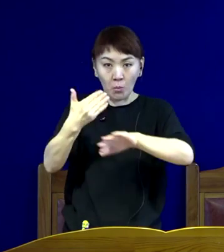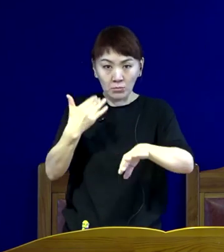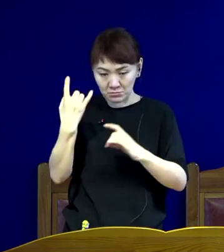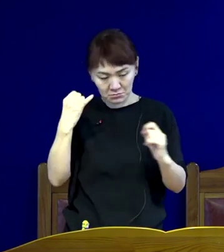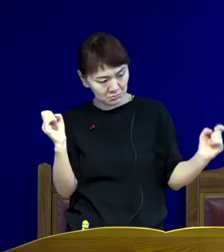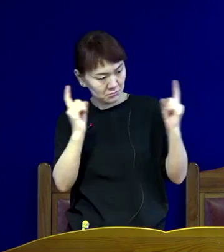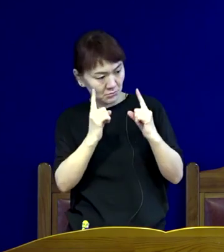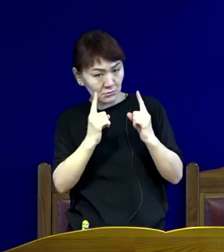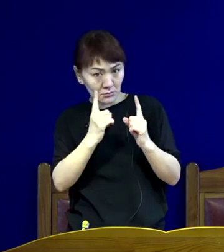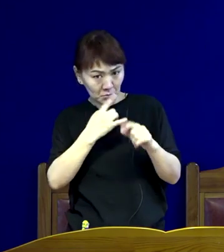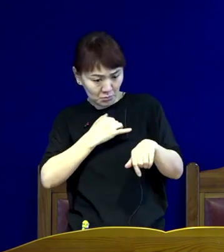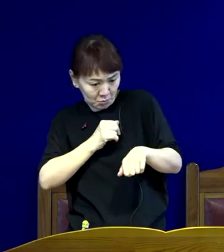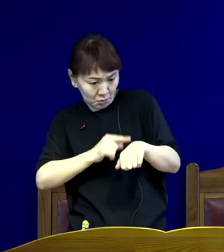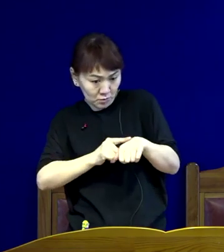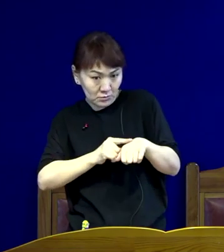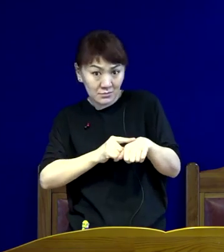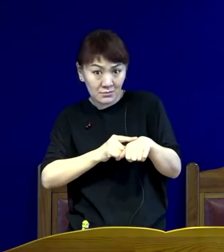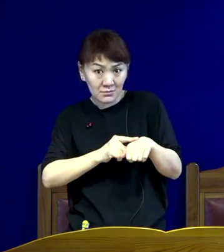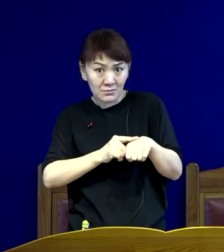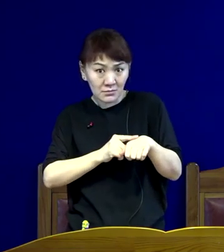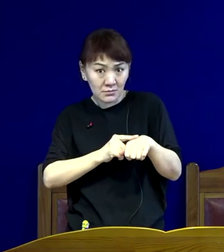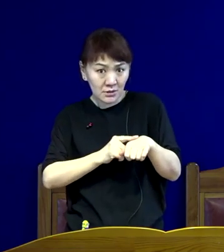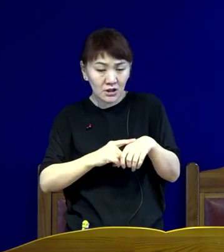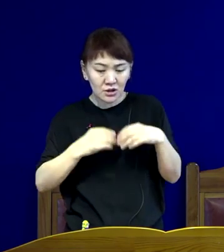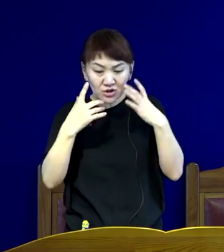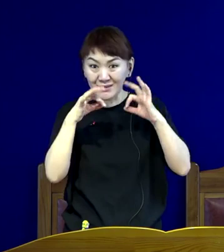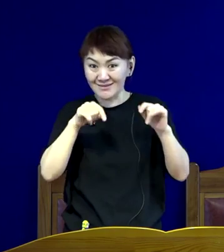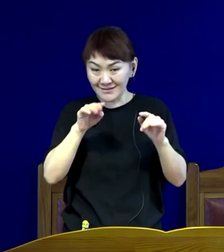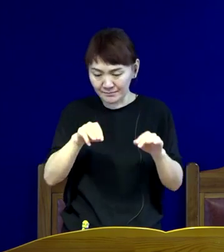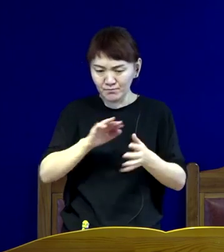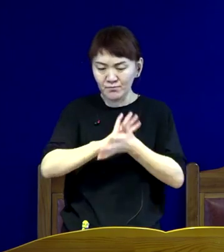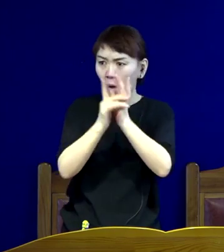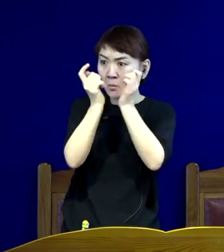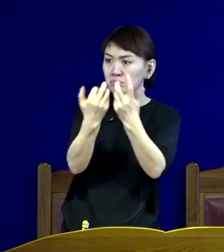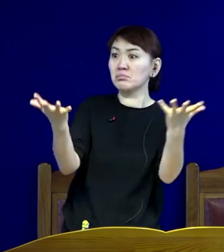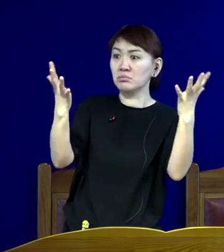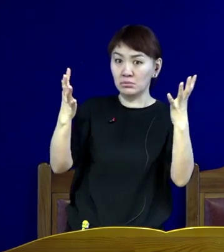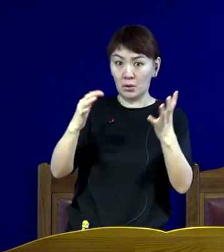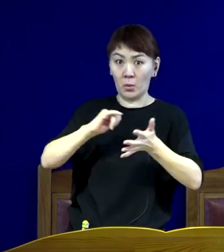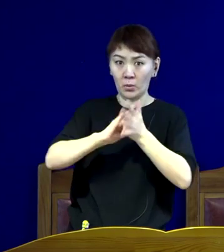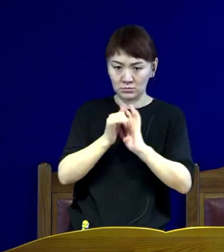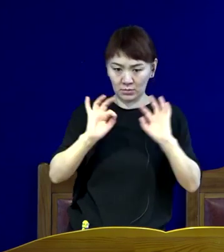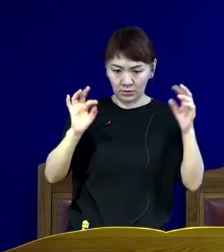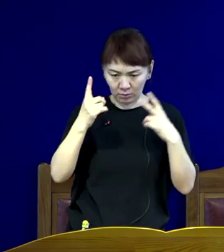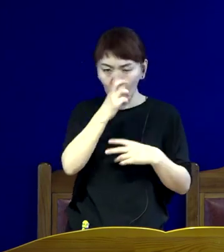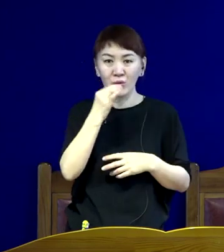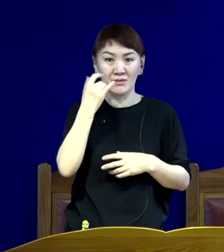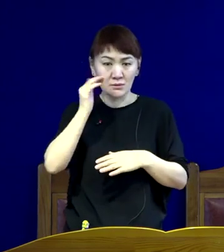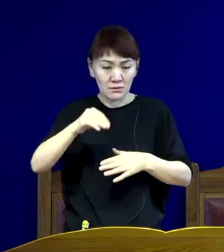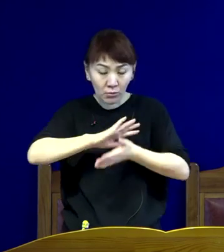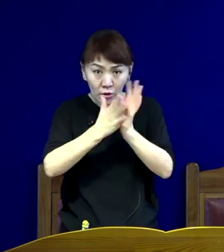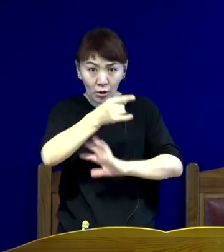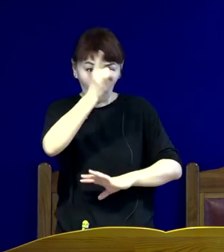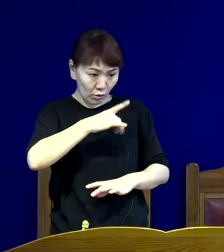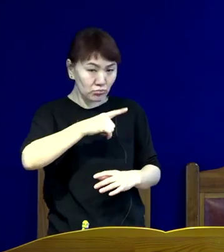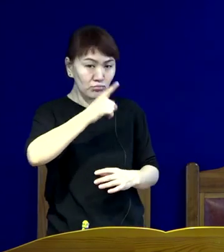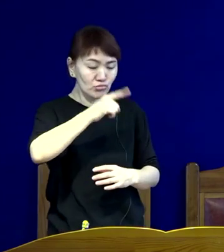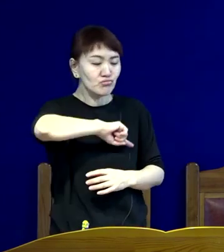бүр ч ичих зүйл. Гэхдээ энэ нь хүлээн зөвшөөрөгддөг орон зай гэж байгаа. Энэ бол гэр